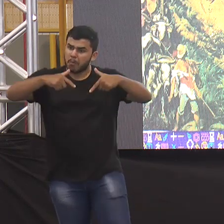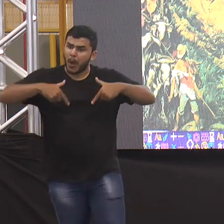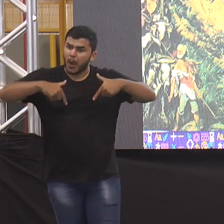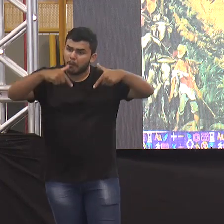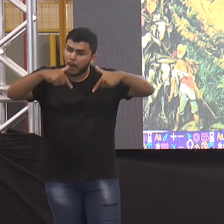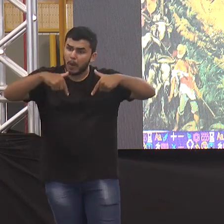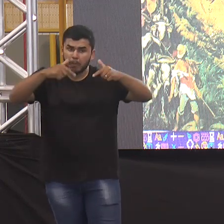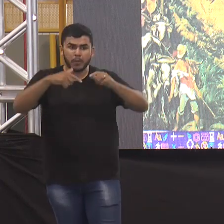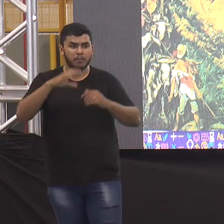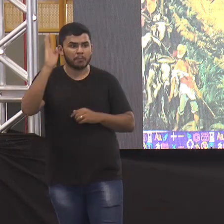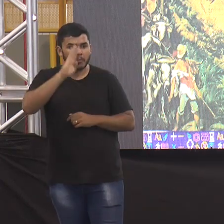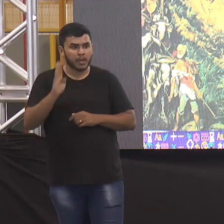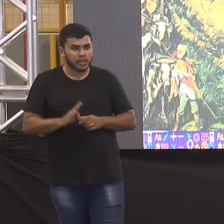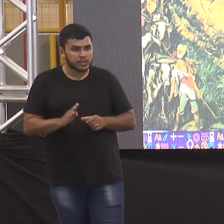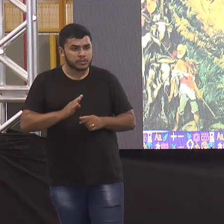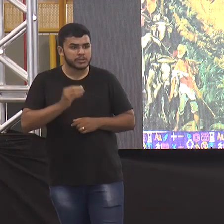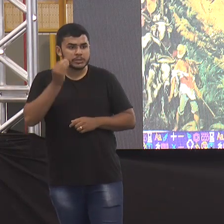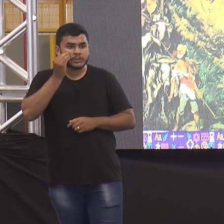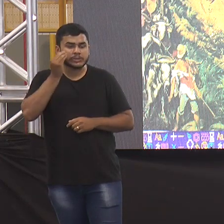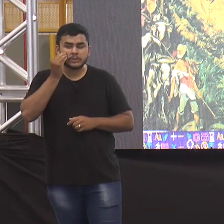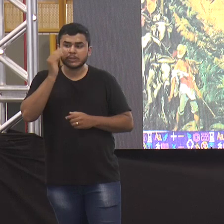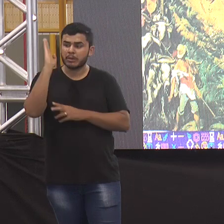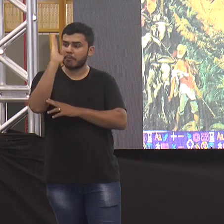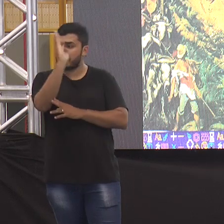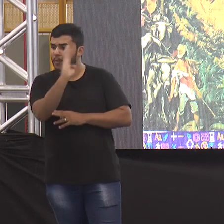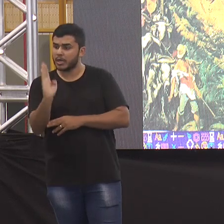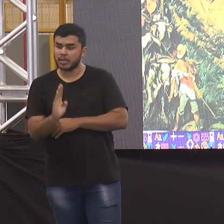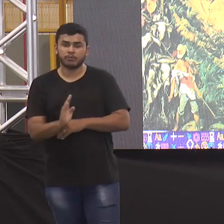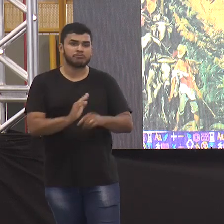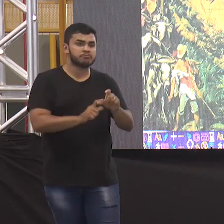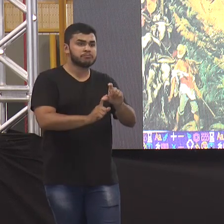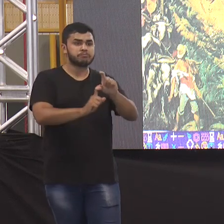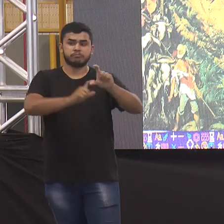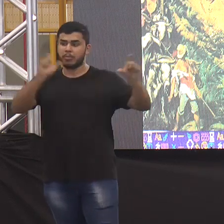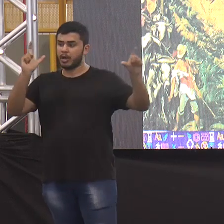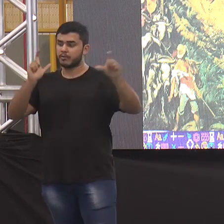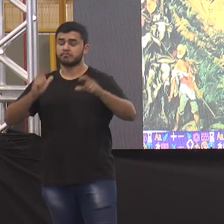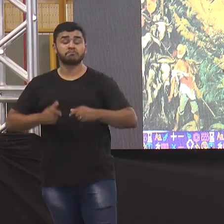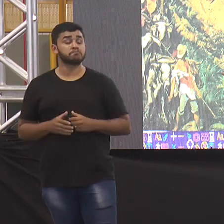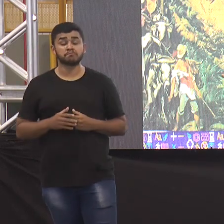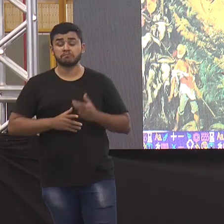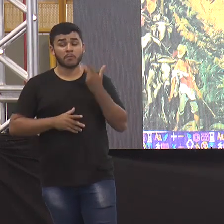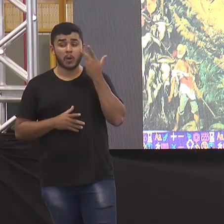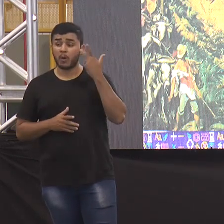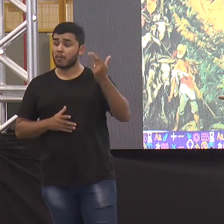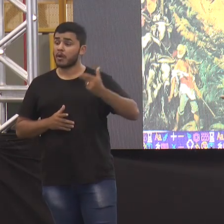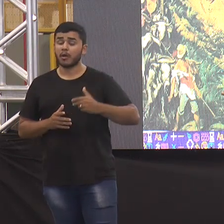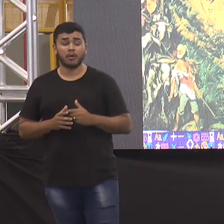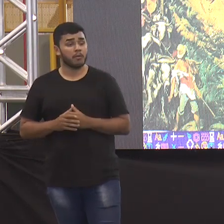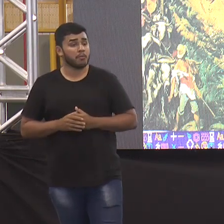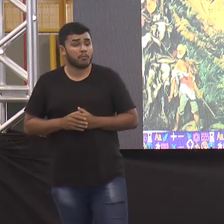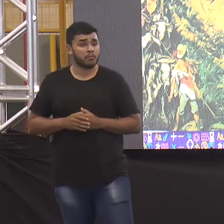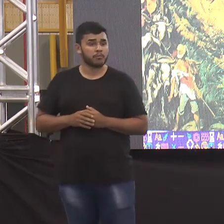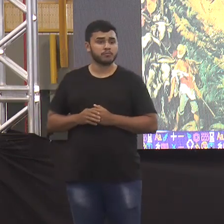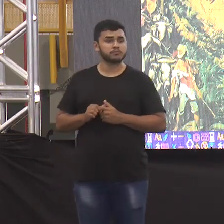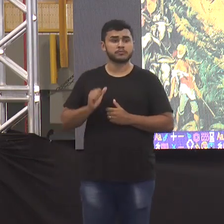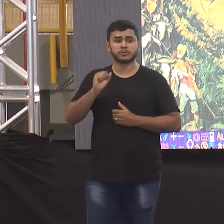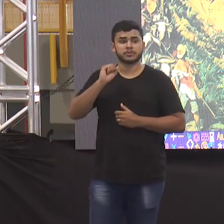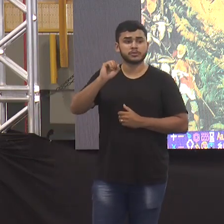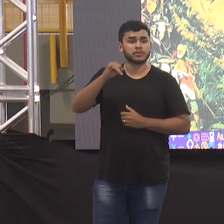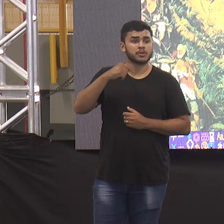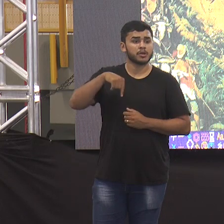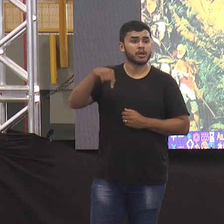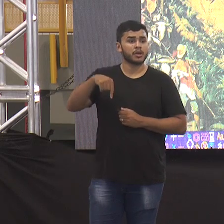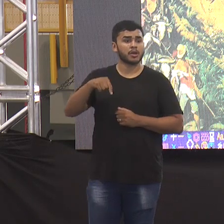independência? Não. Nós assistimos tudo à distância, como se